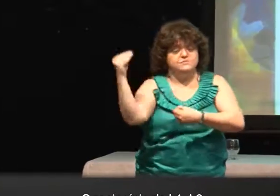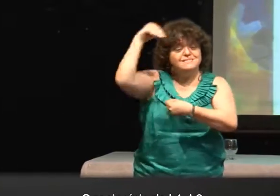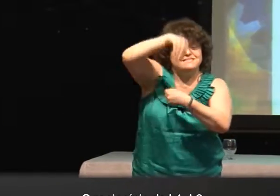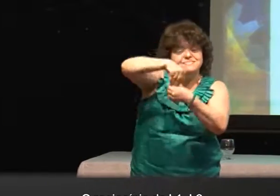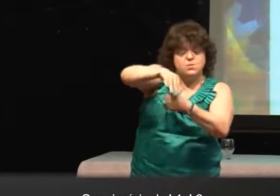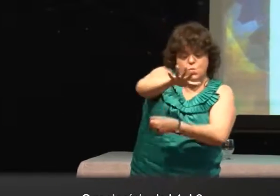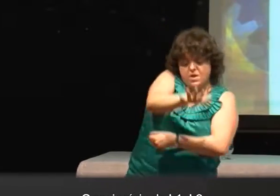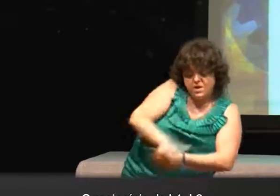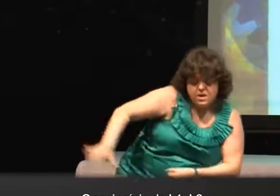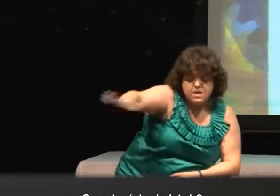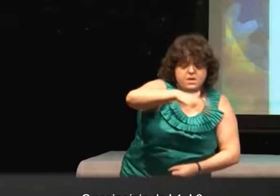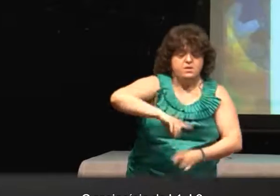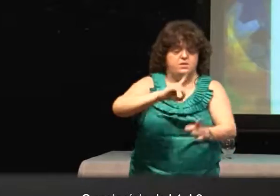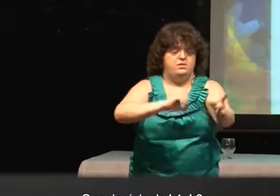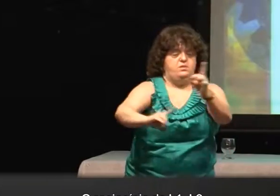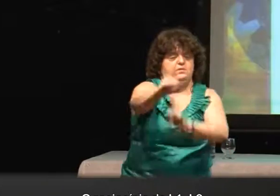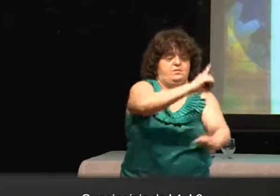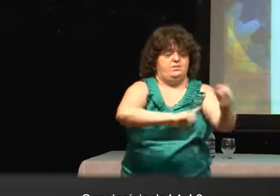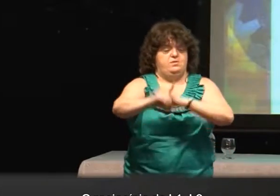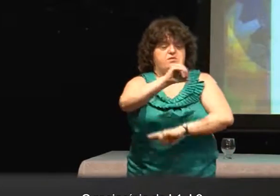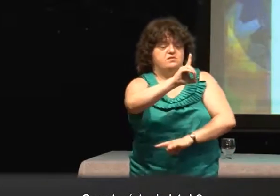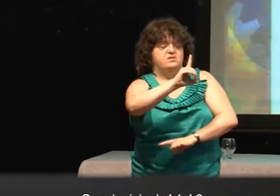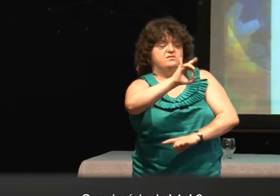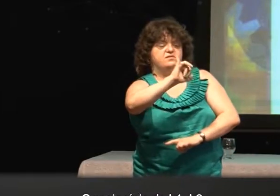Então, o raciocínio da L1, da L2,